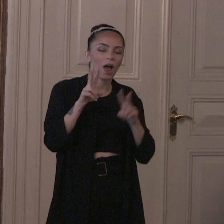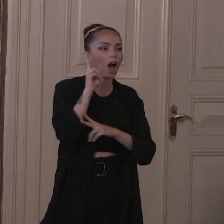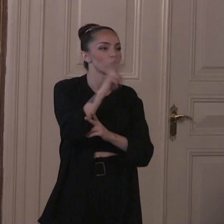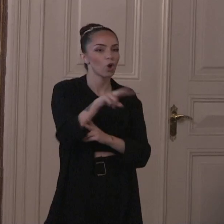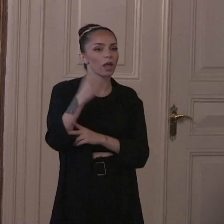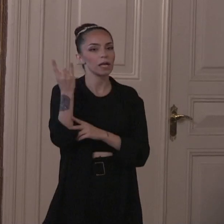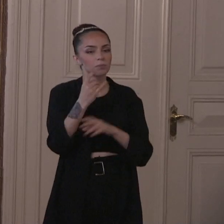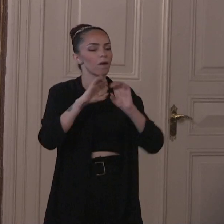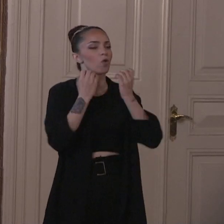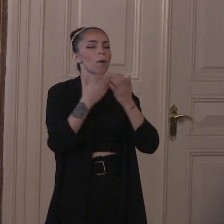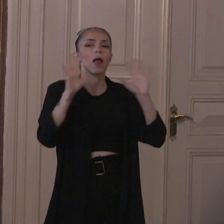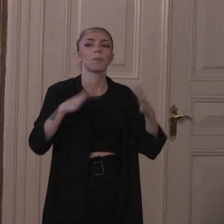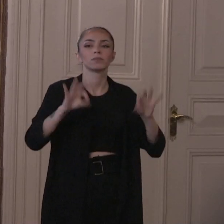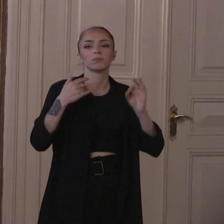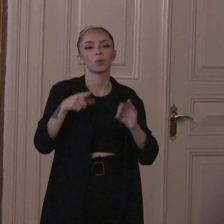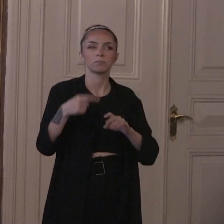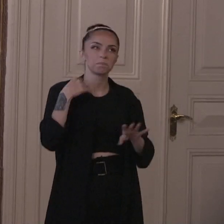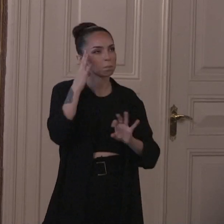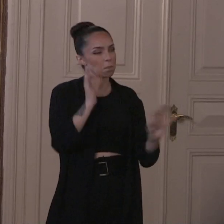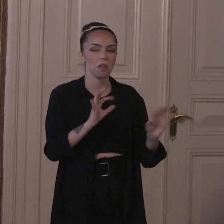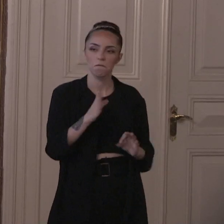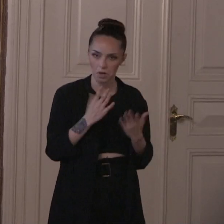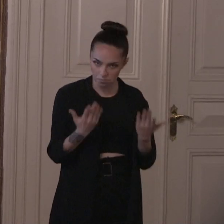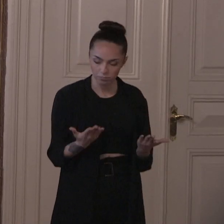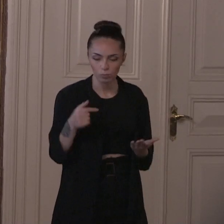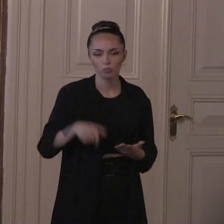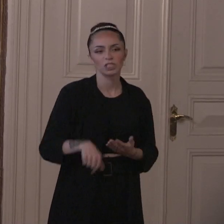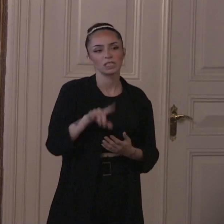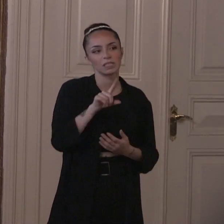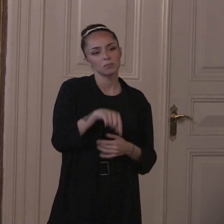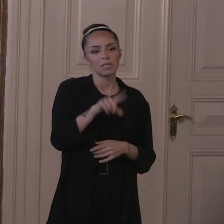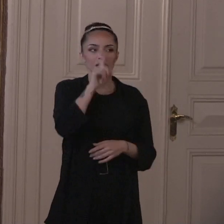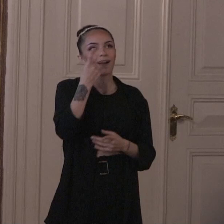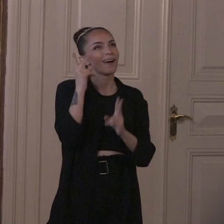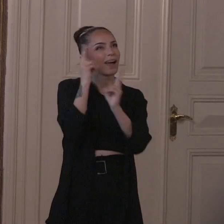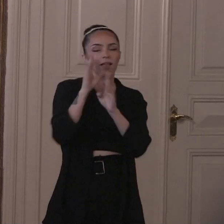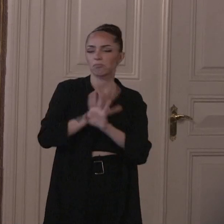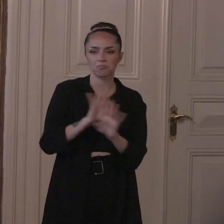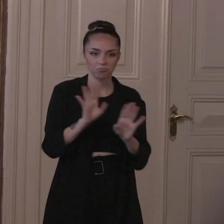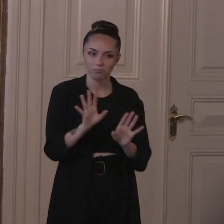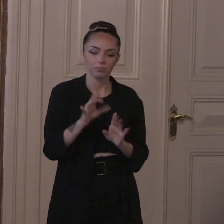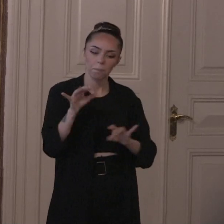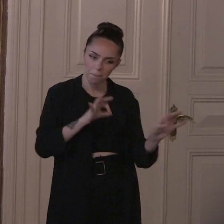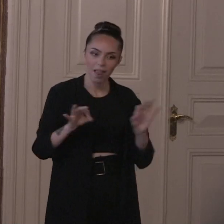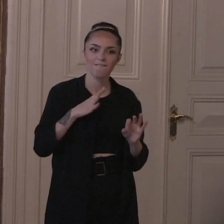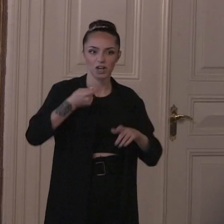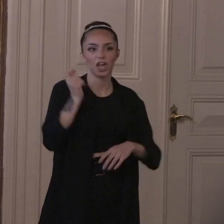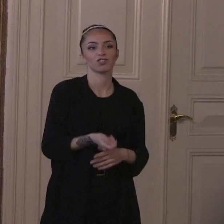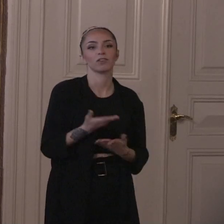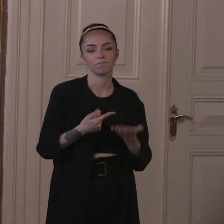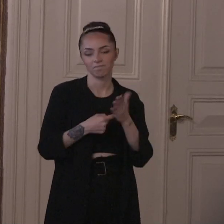olan alanları orada planlıyoruz. Bu sadece bir hayal değil, aslında planlara yansımış olan